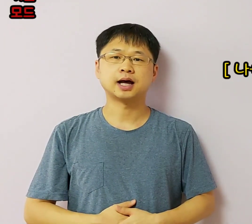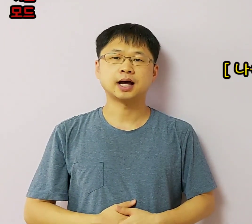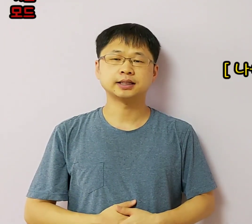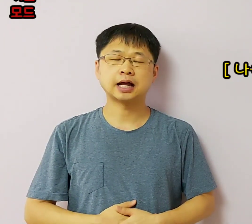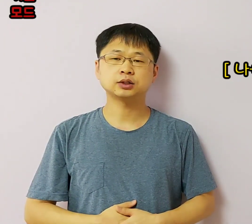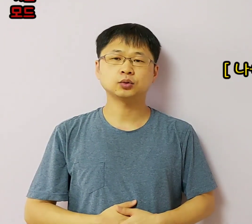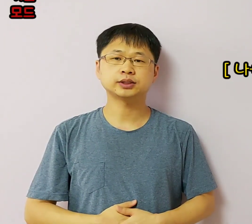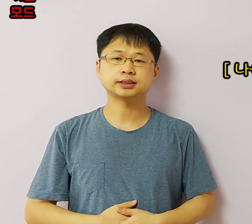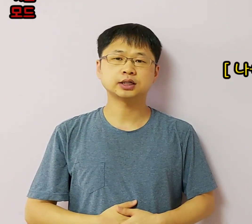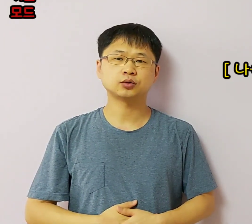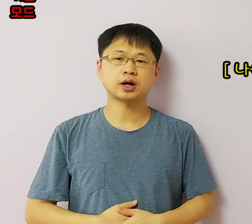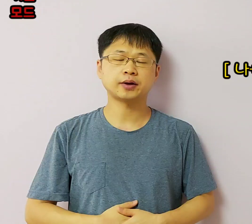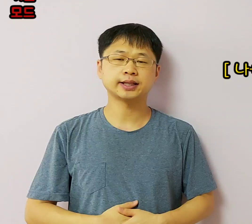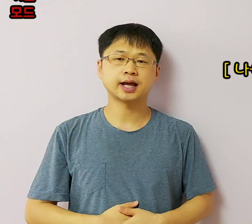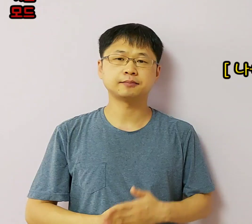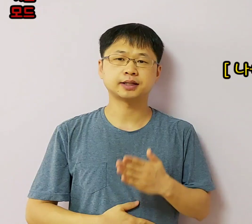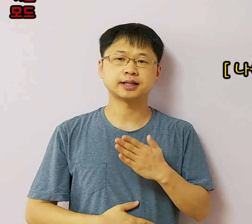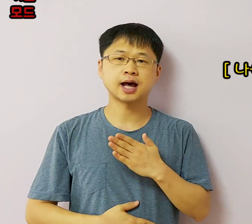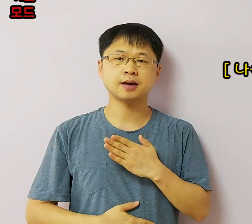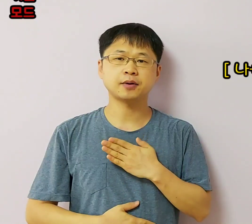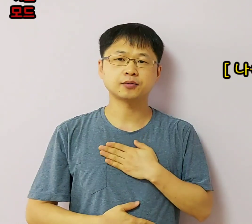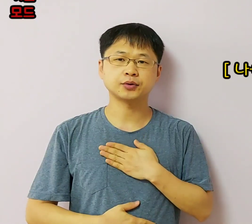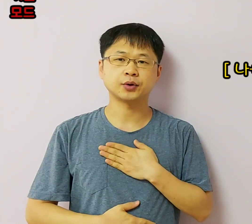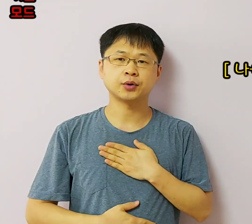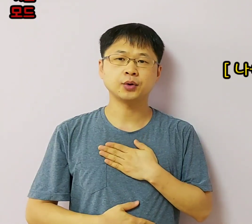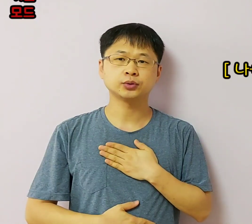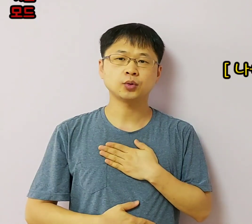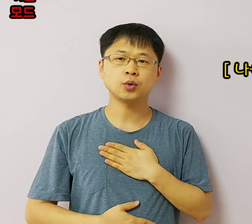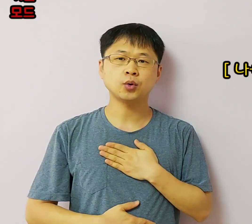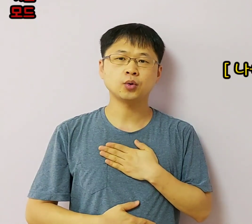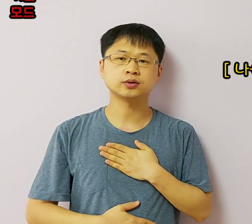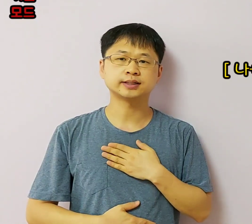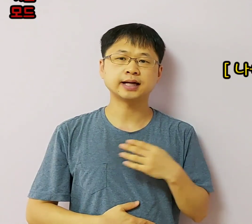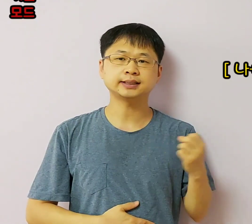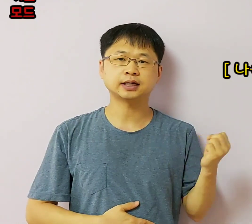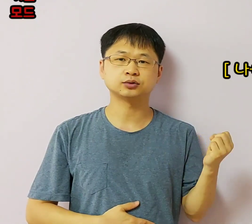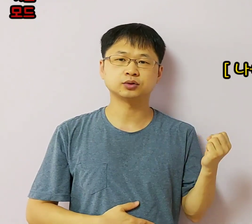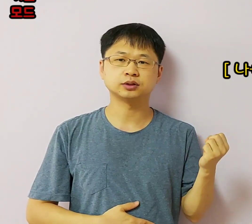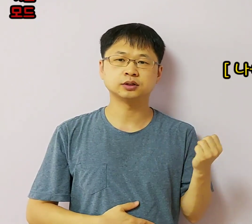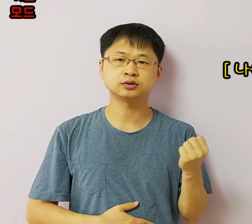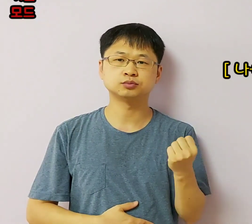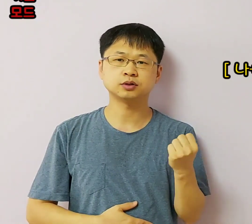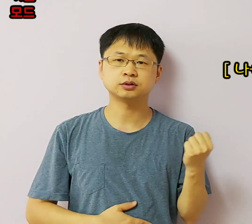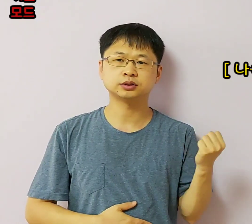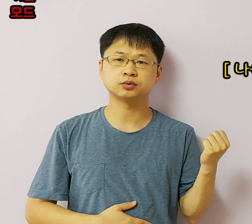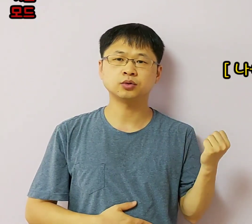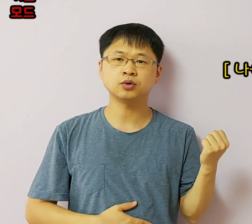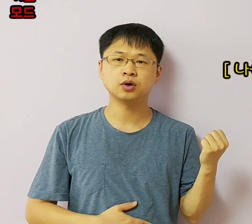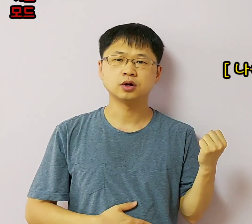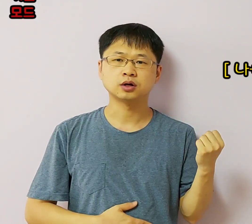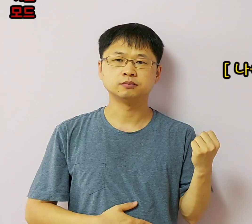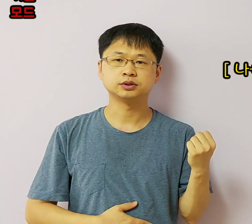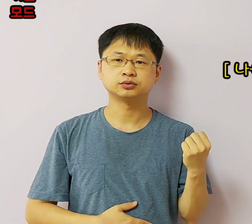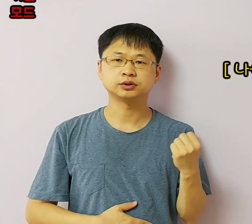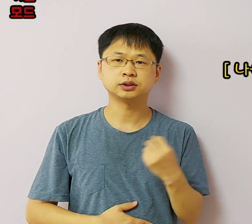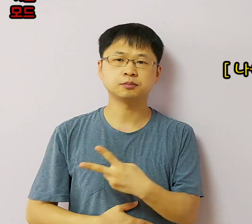가사 날 또 찾아 돌아왔나입니다. 나 배웠고요. 또 혹은 다시라는 수어는 주먹을 쥐고 검지 중지를